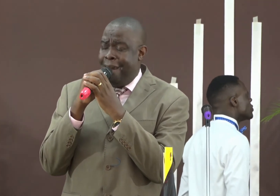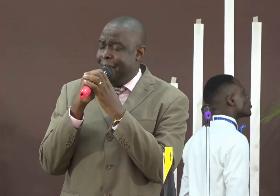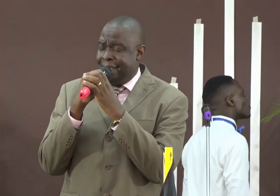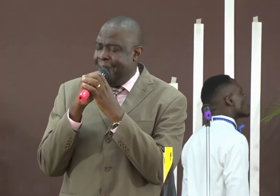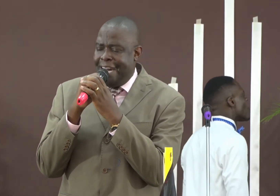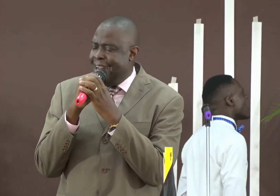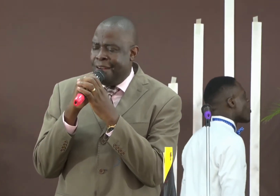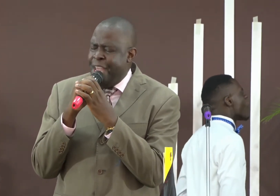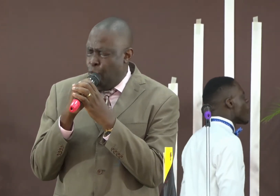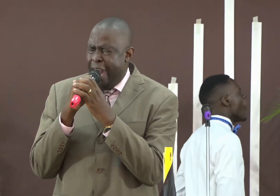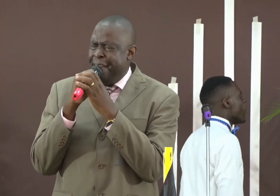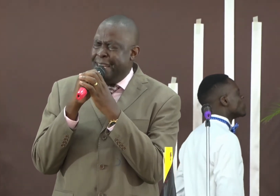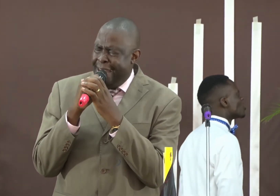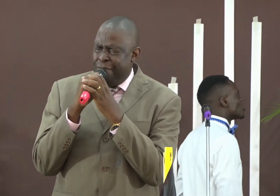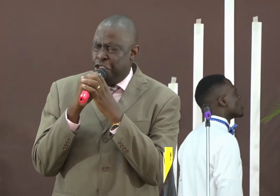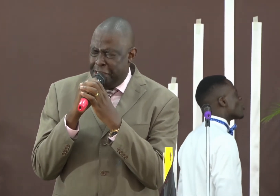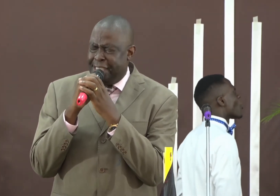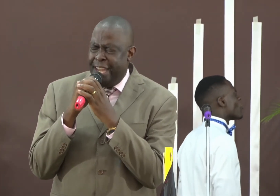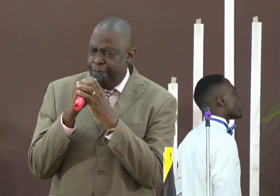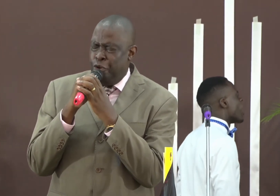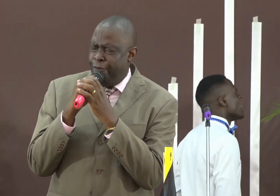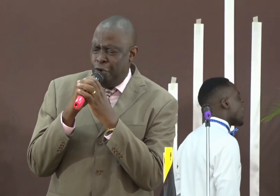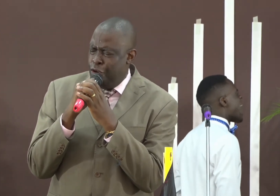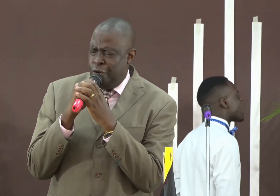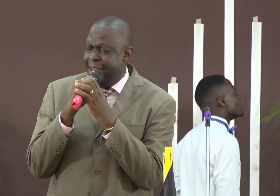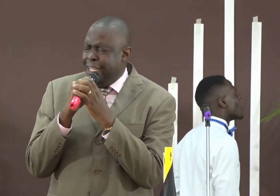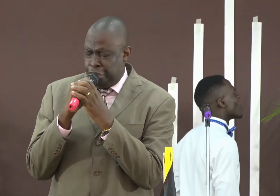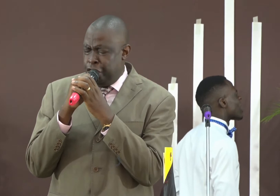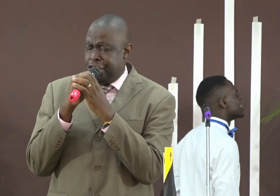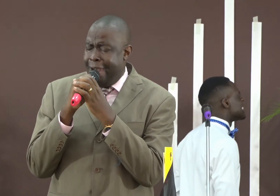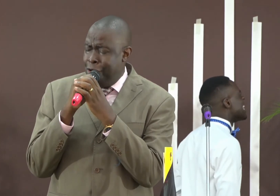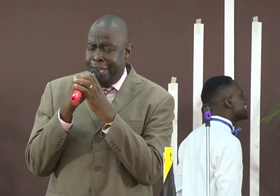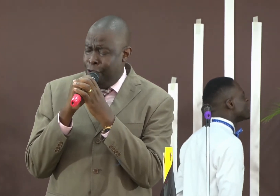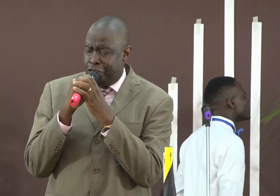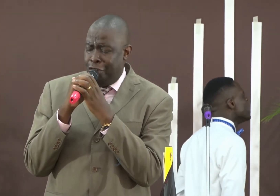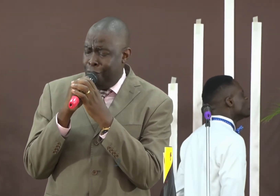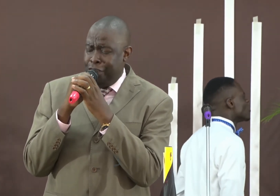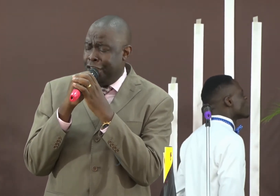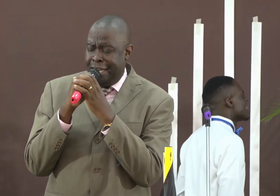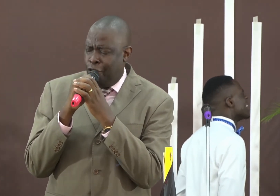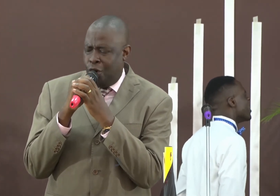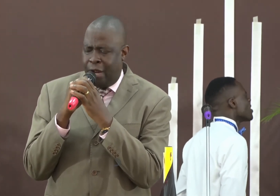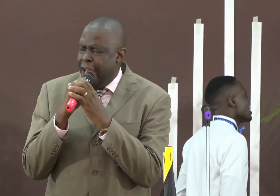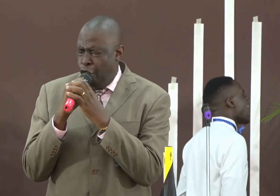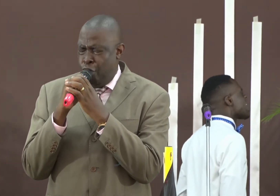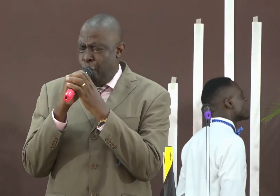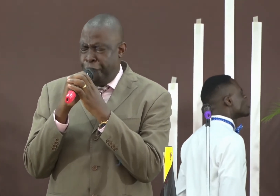wabadast amataba Wabadayemo sese kufu Tosabo emo somo